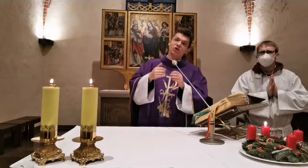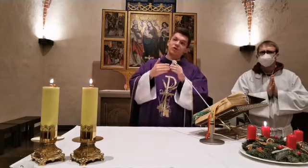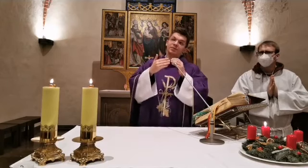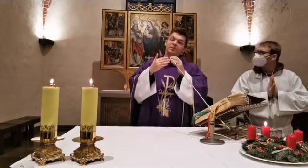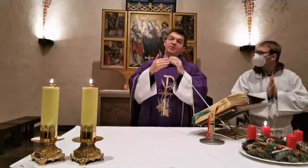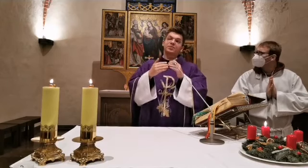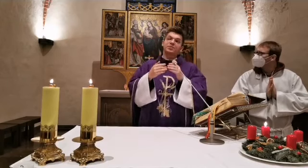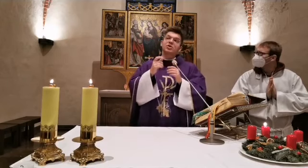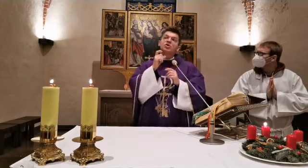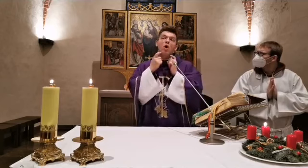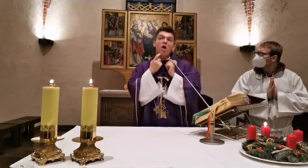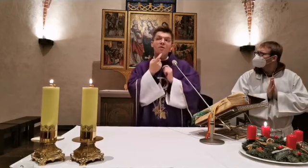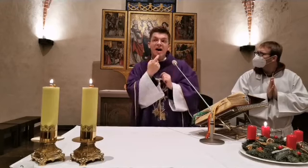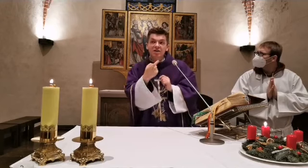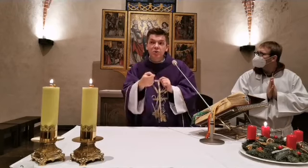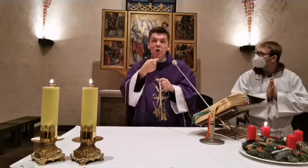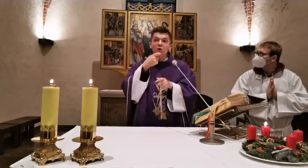takiego